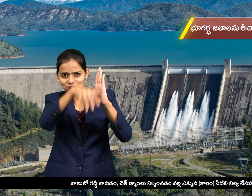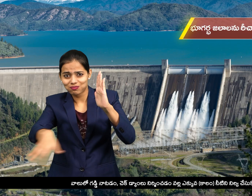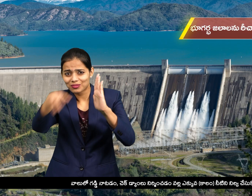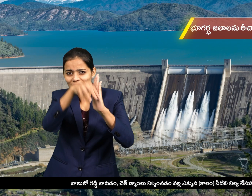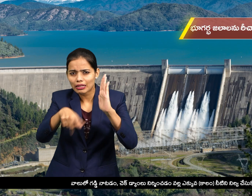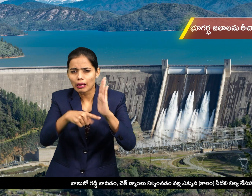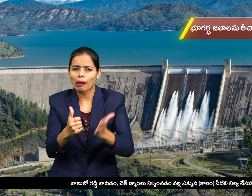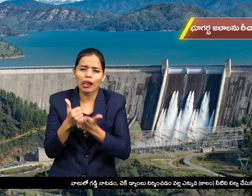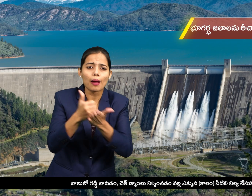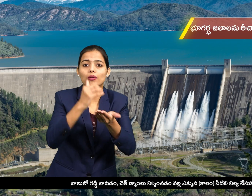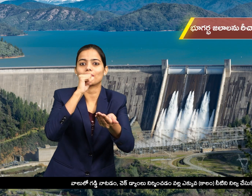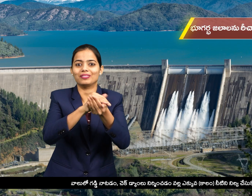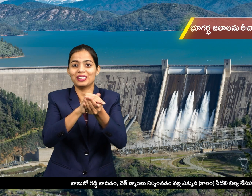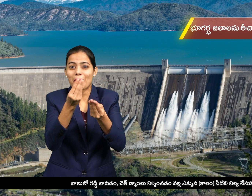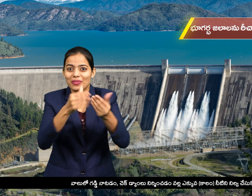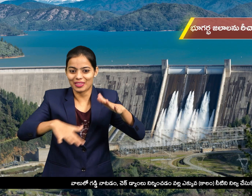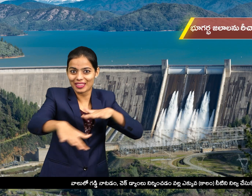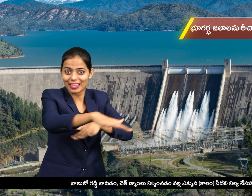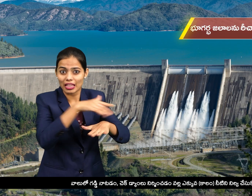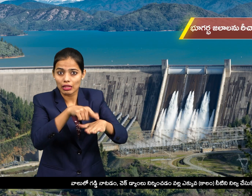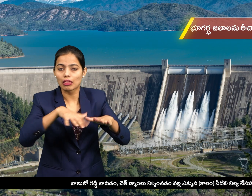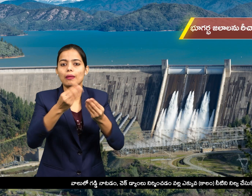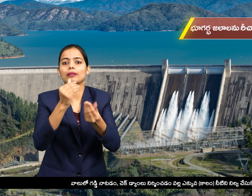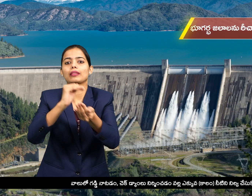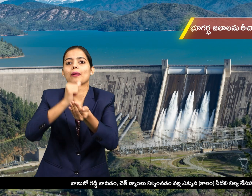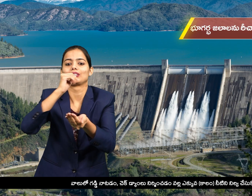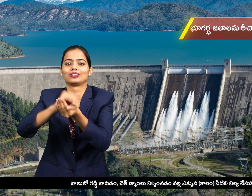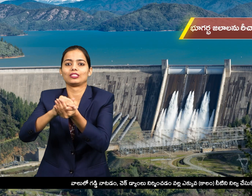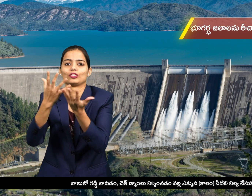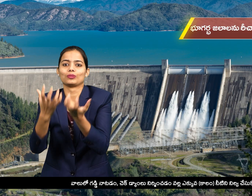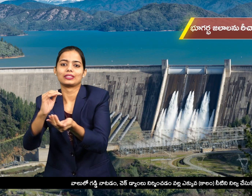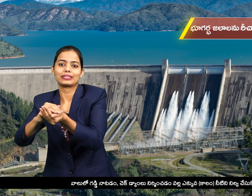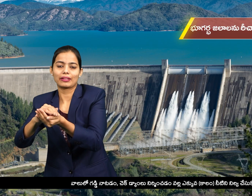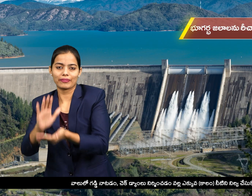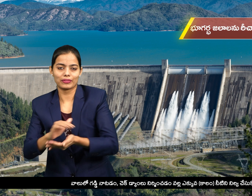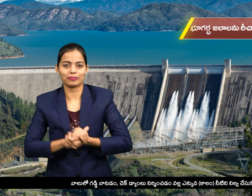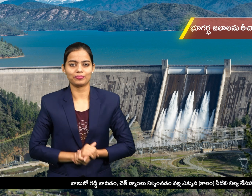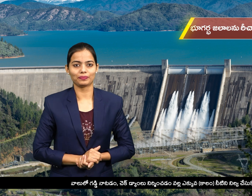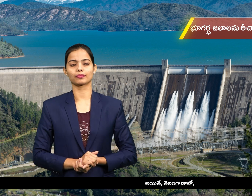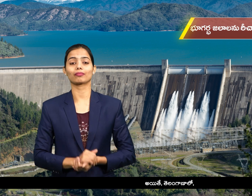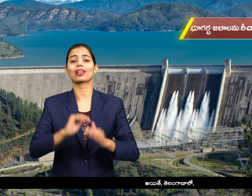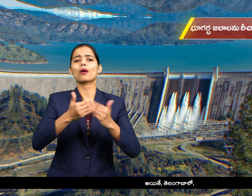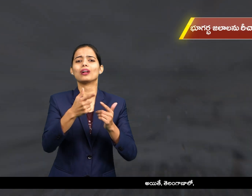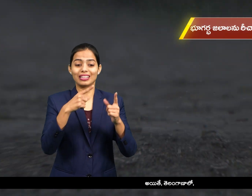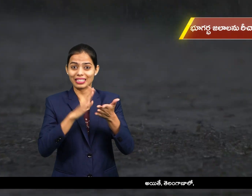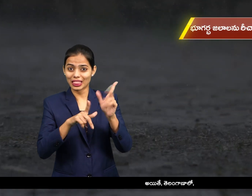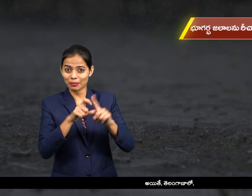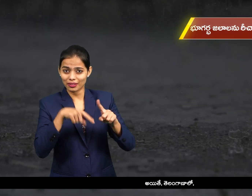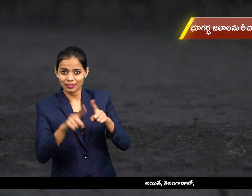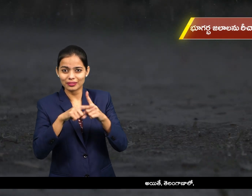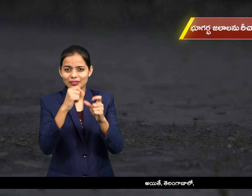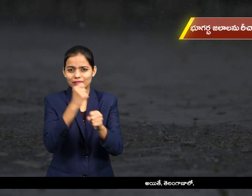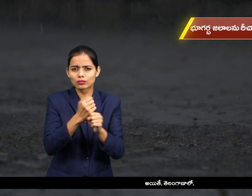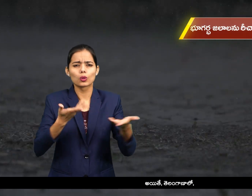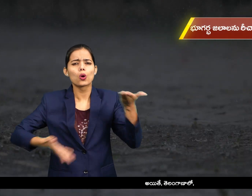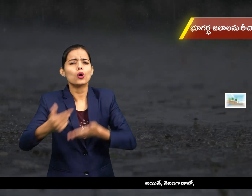వాలులో గడ్డి నాటడం, చెక్ డ్యాములు నిర్మించటం వల్ల ఎక్కువ నీటిని నిల్వ చేసుకోవచ్చు. అయితే